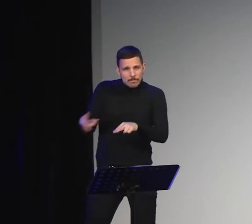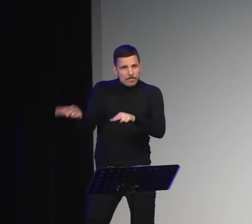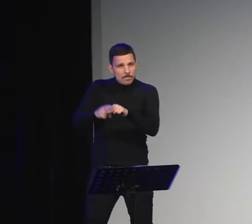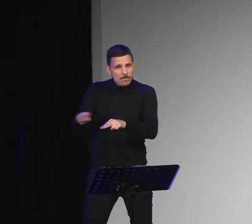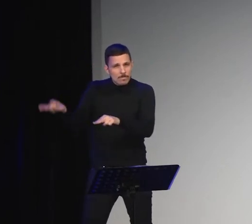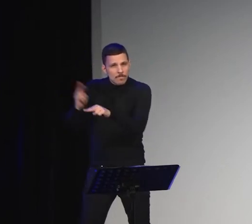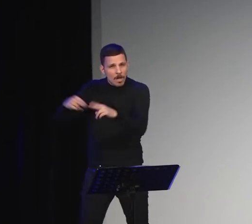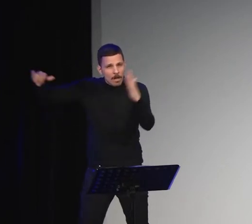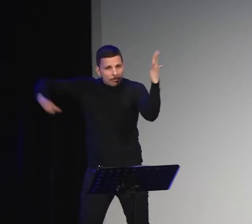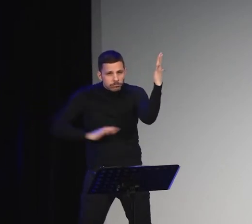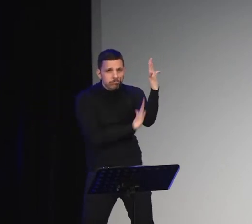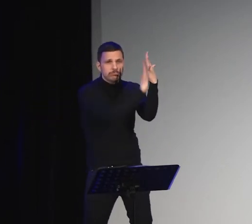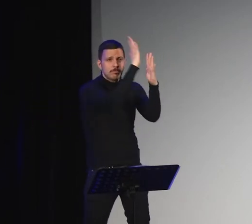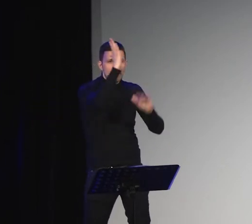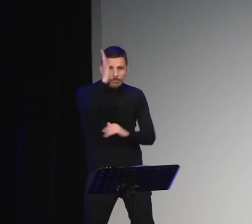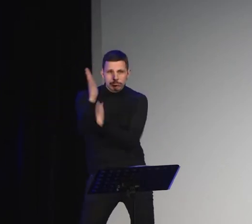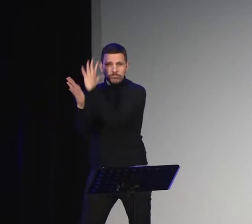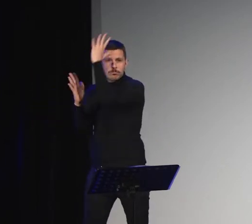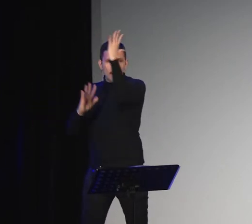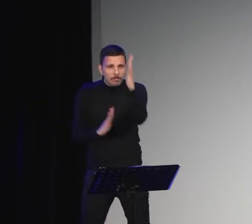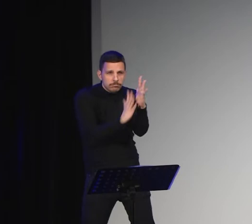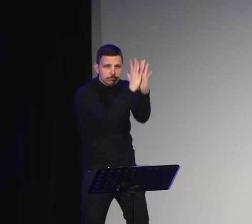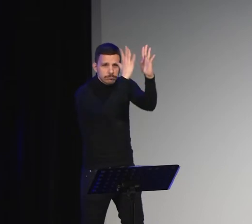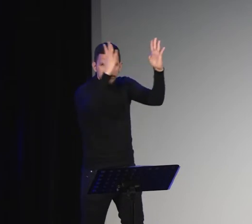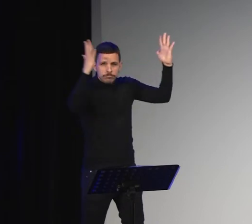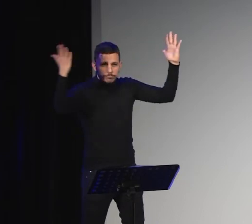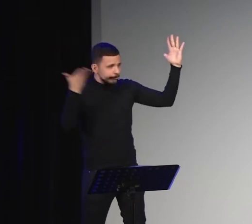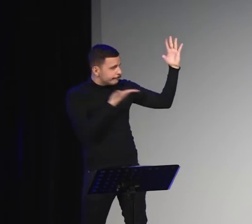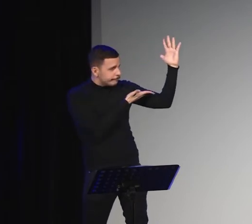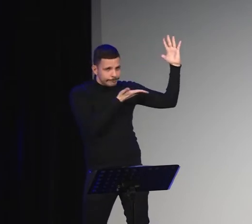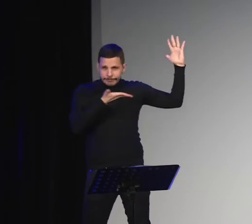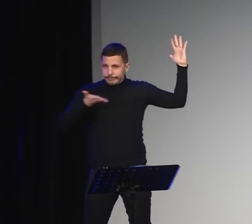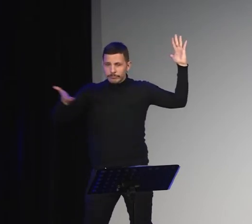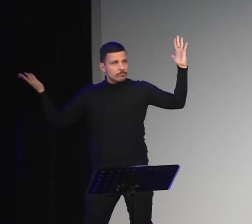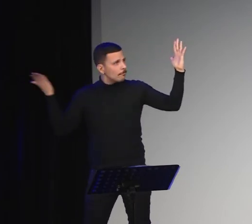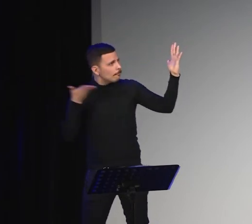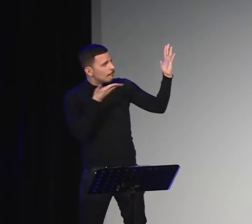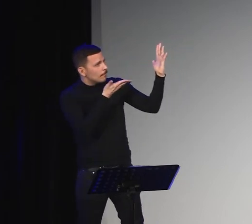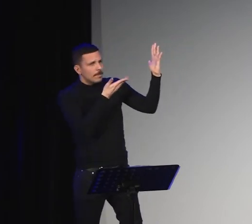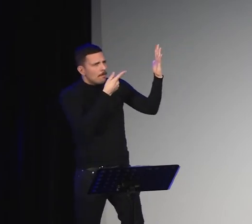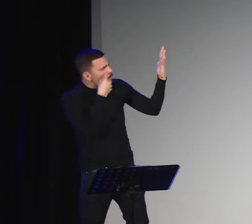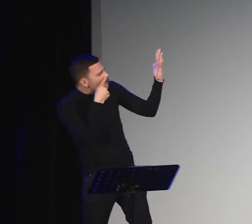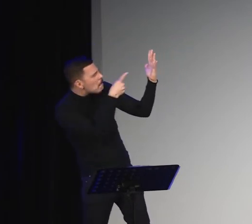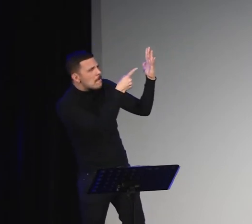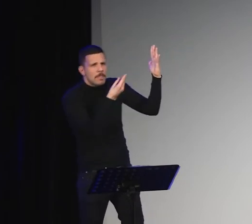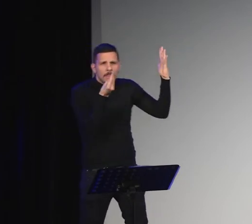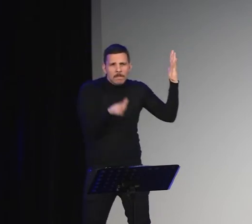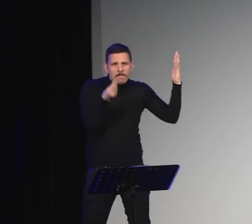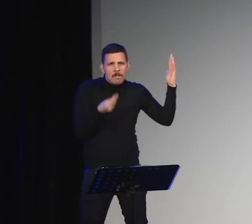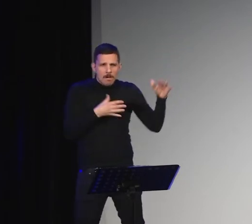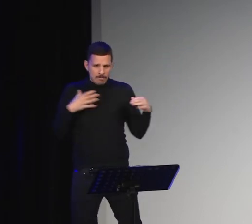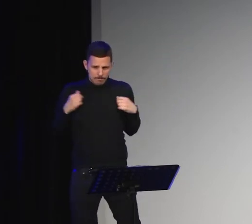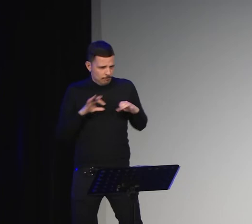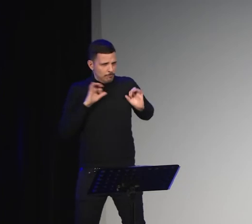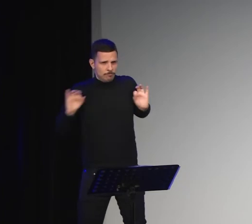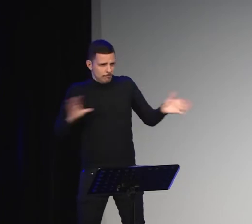montra quelque chose au loin. C'était un homme. Il s'élevait dans le noir, dans un coin du parc, sur une balançoire.